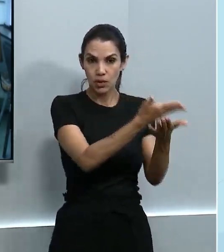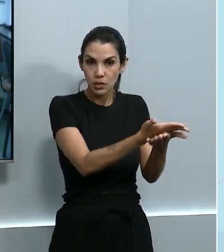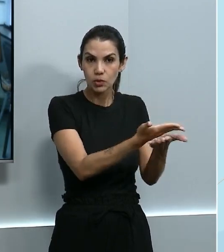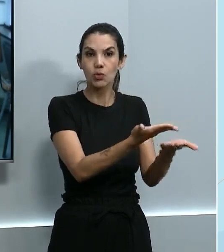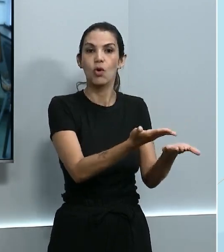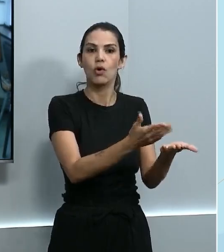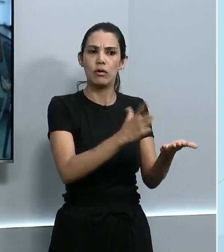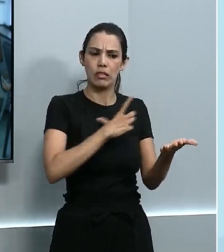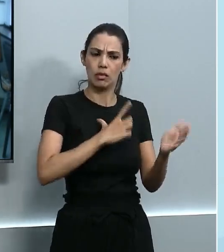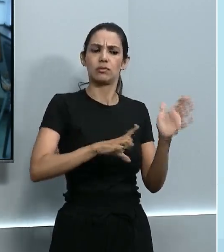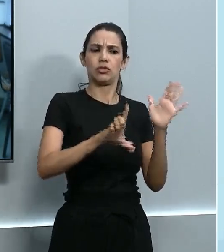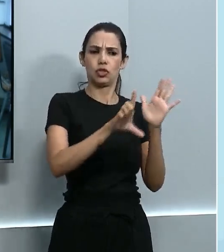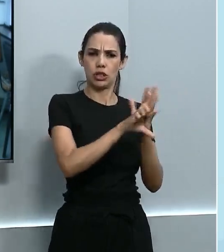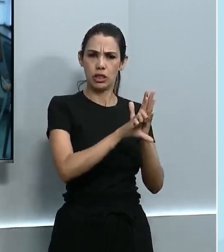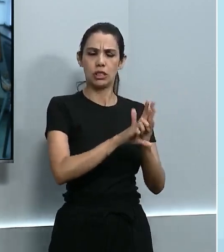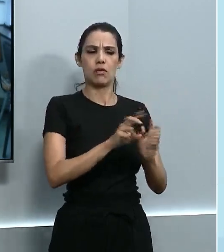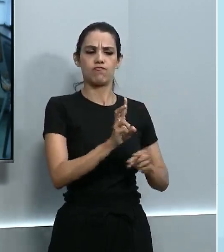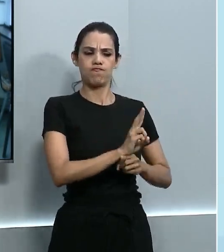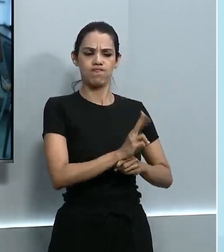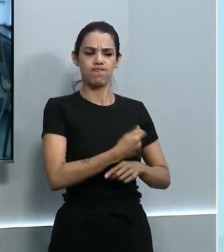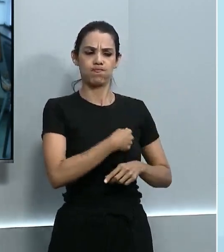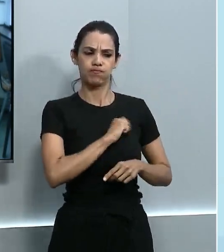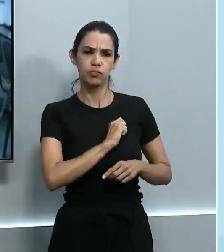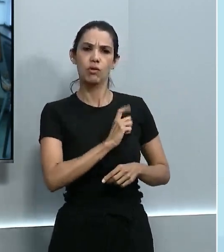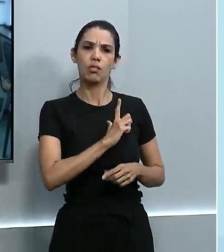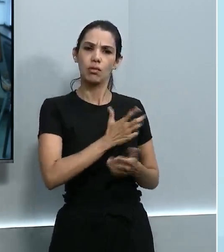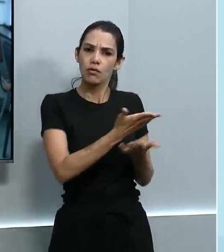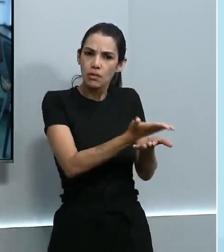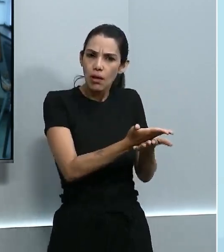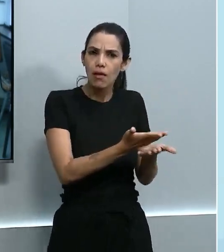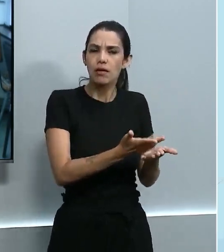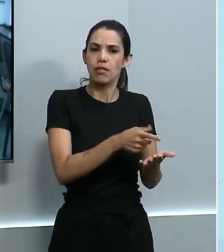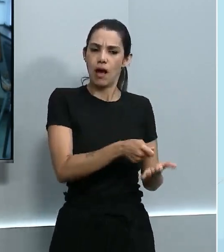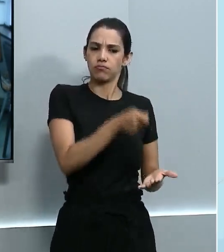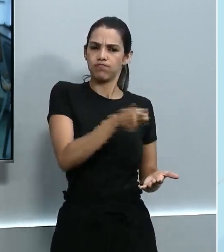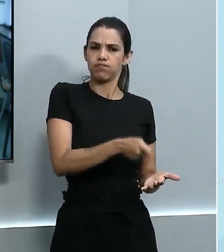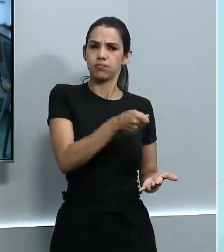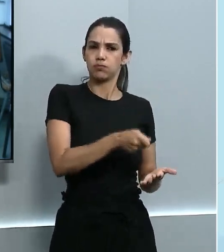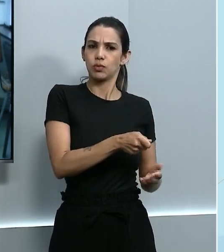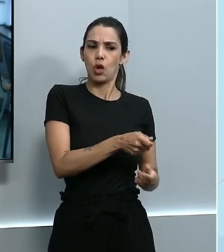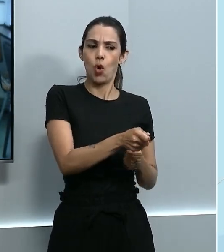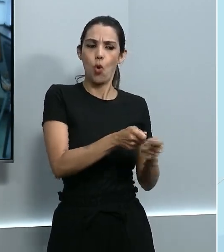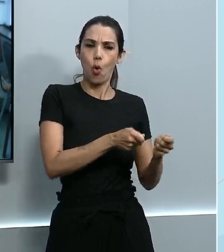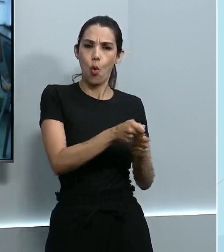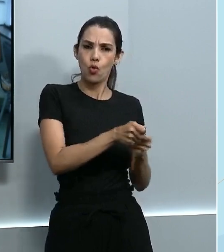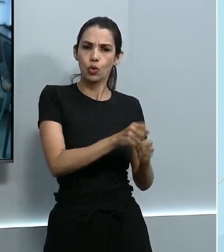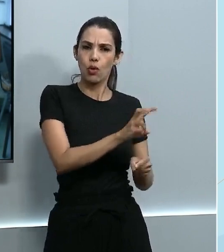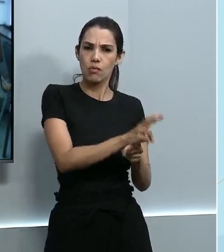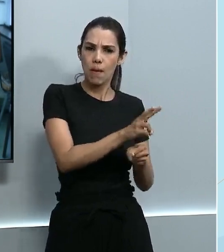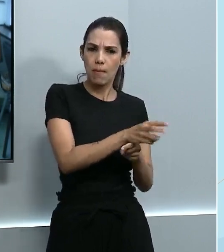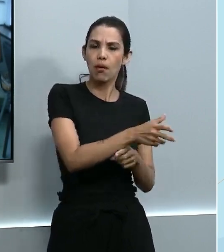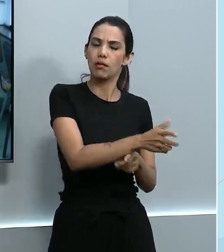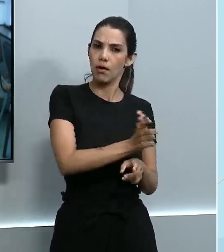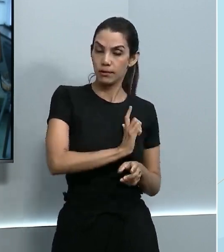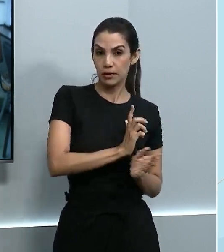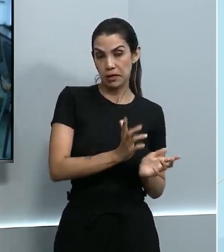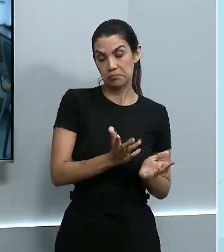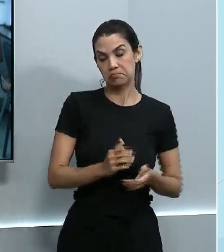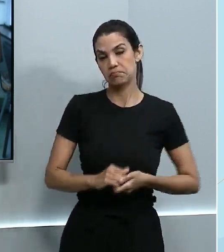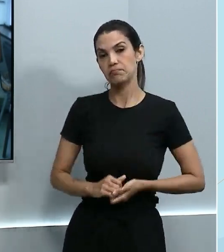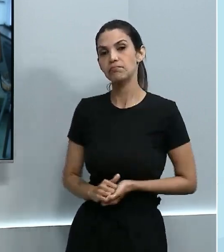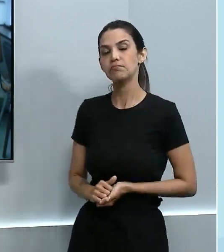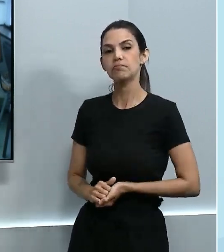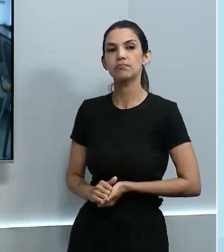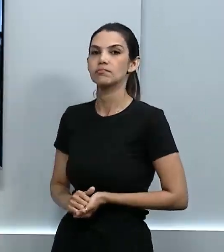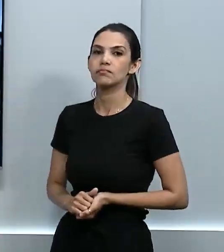tem legislação e tinha fiscalização, então ele tinha bastante rigor no controle dessas amostras. Professor, ele tinha